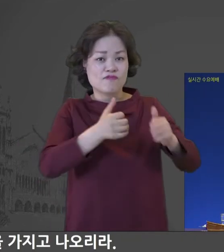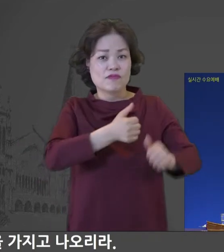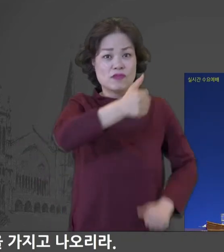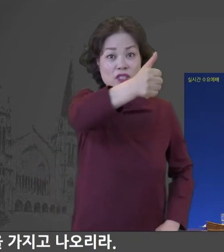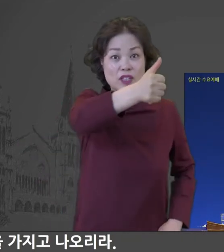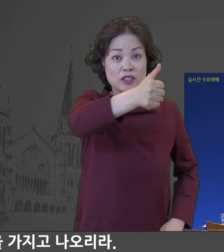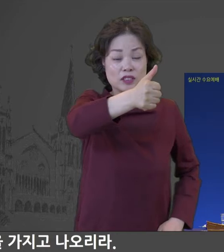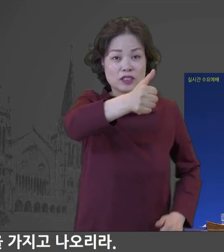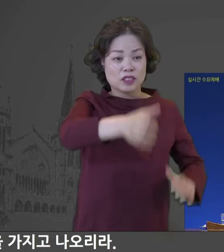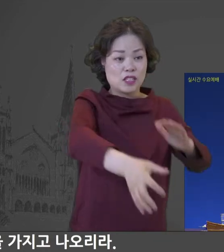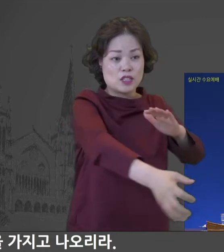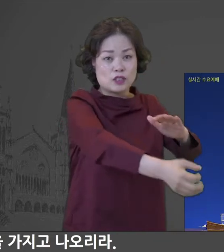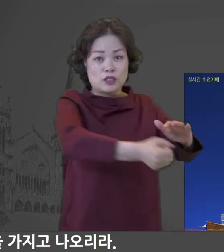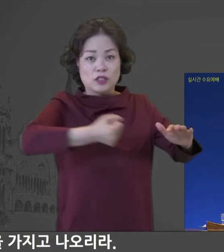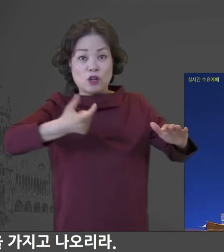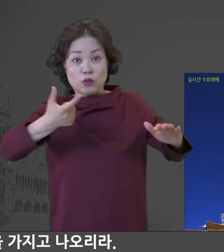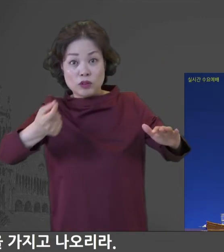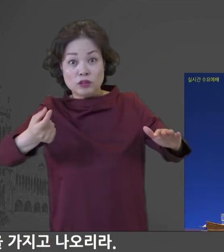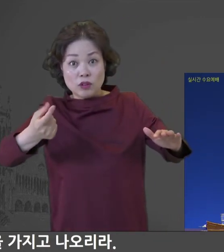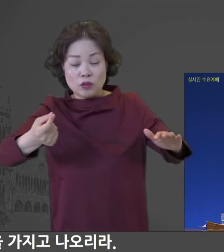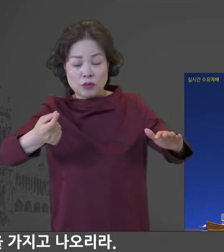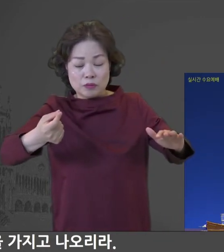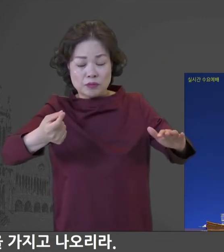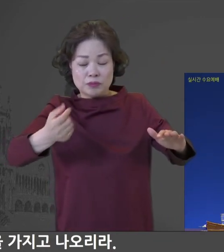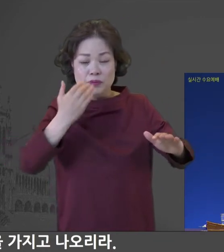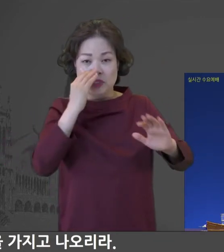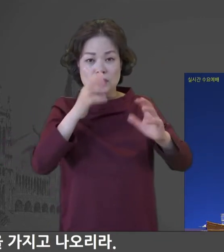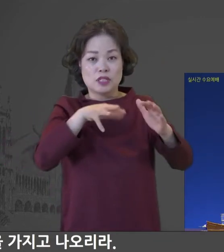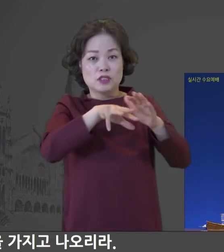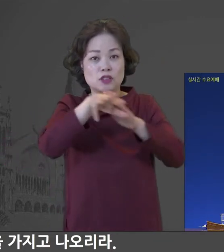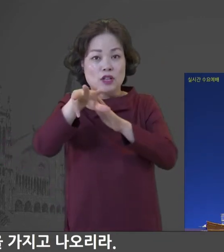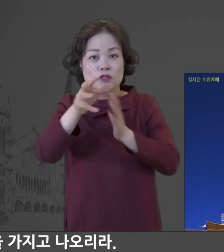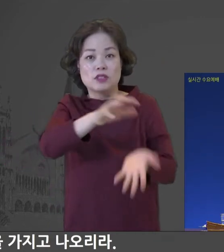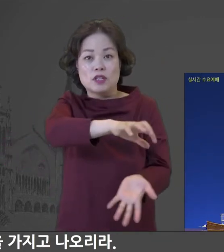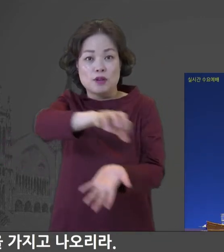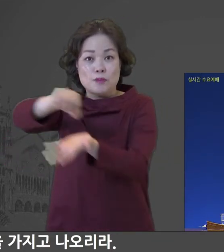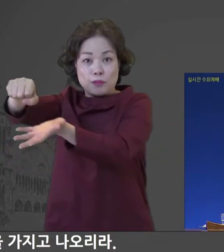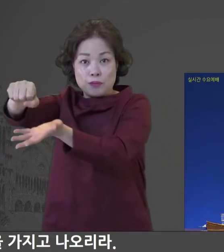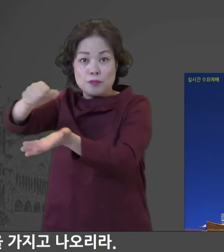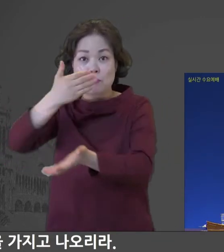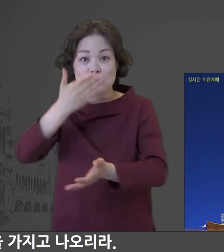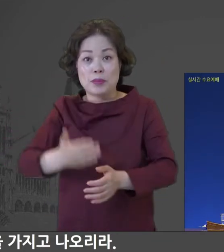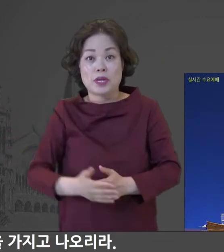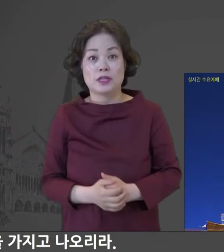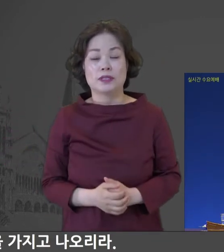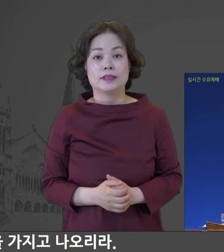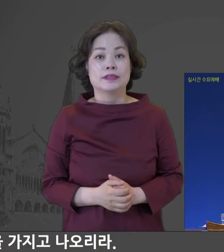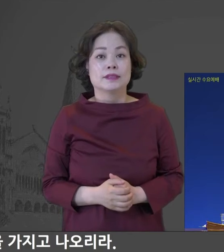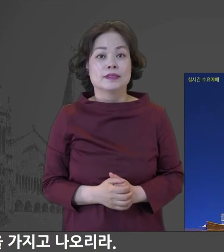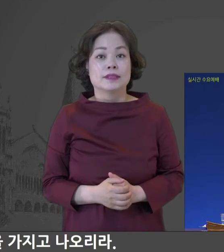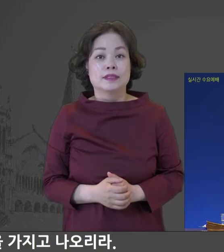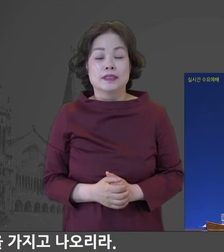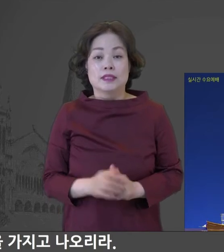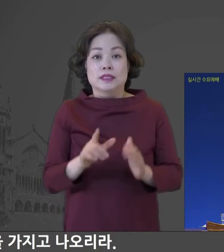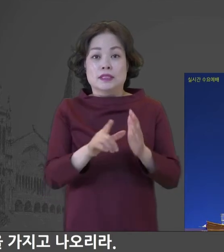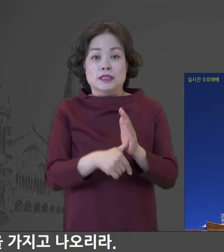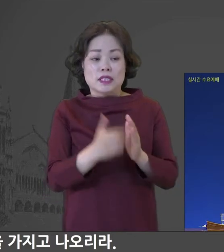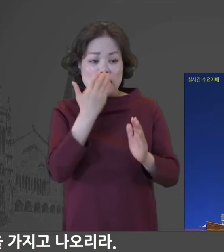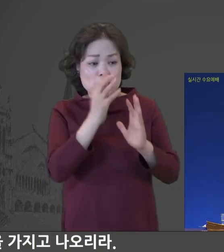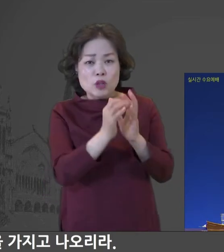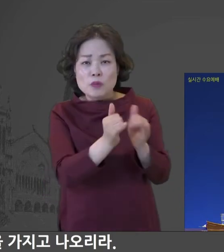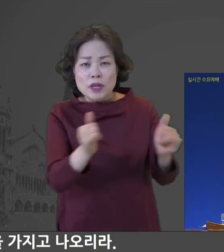승리해서 전리품을 취하듯이 가지고 나오게 되는 것이죠. 자, 그런데요, 이 당시에